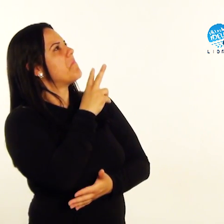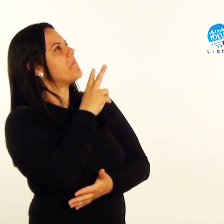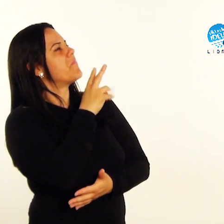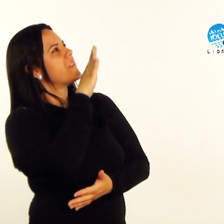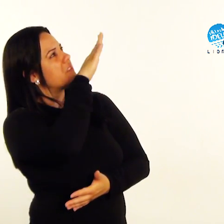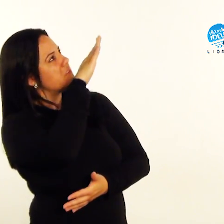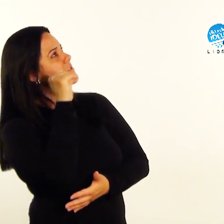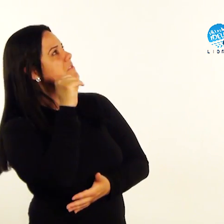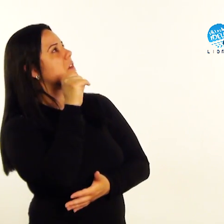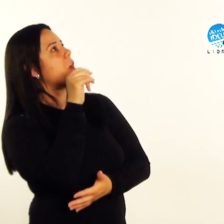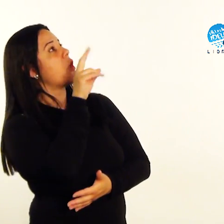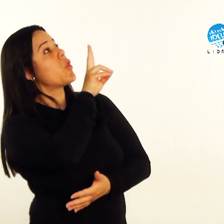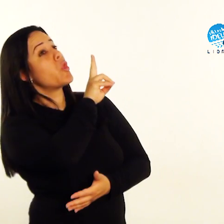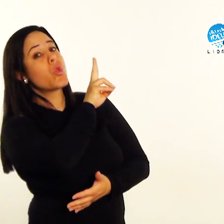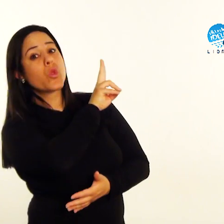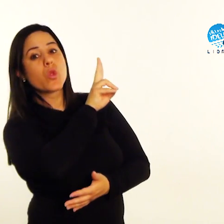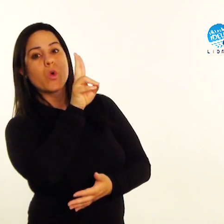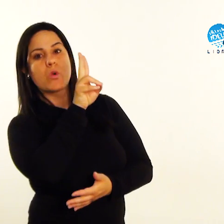e chama um nome: